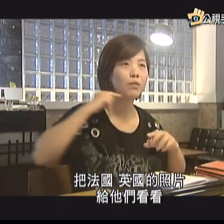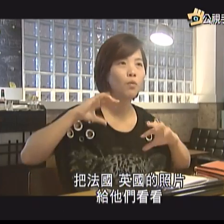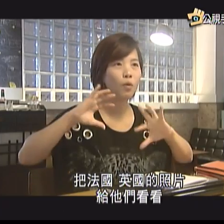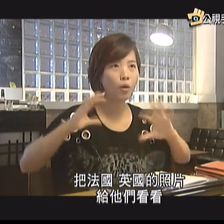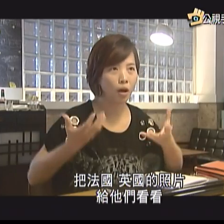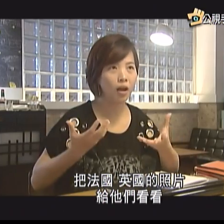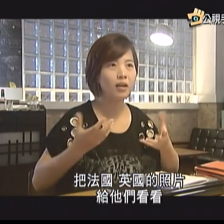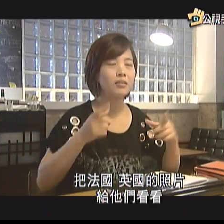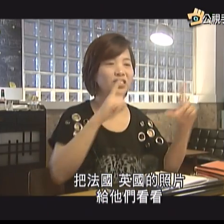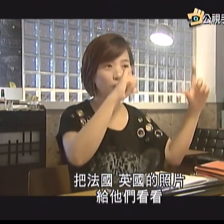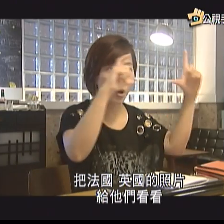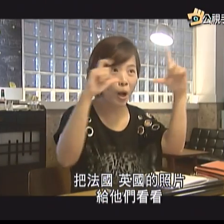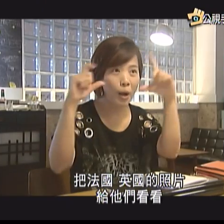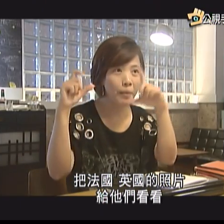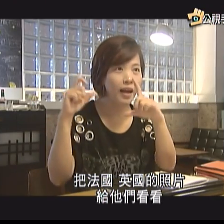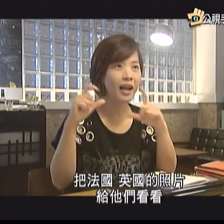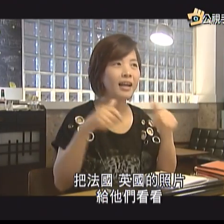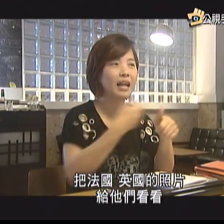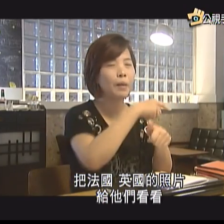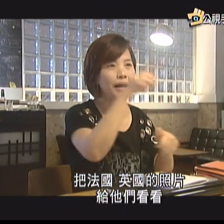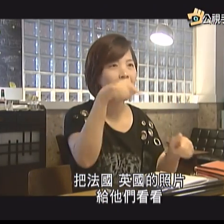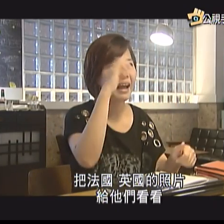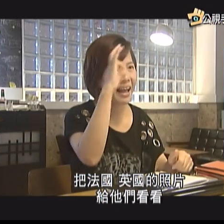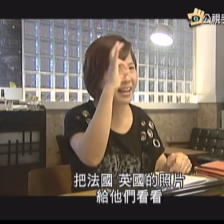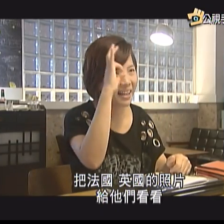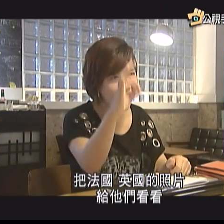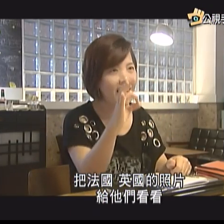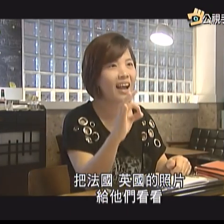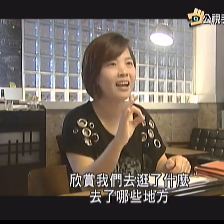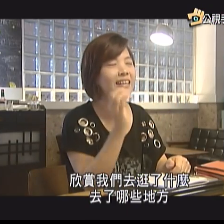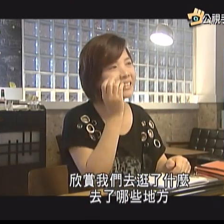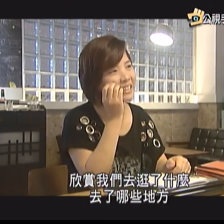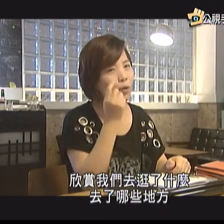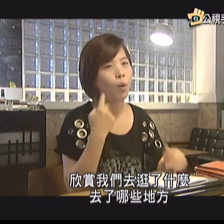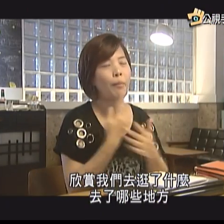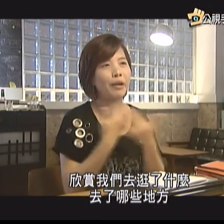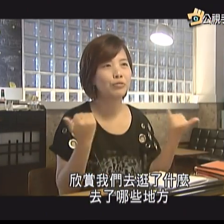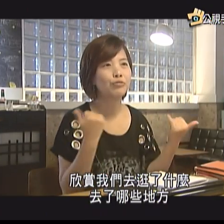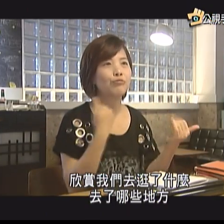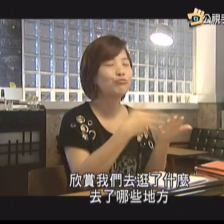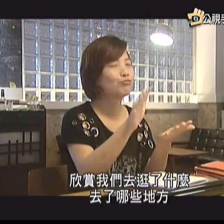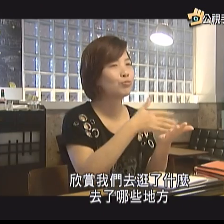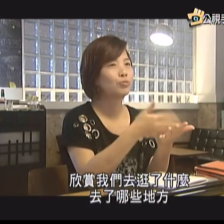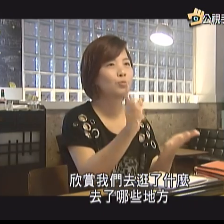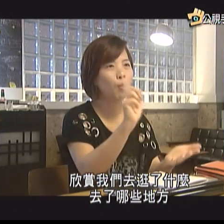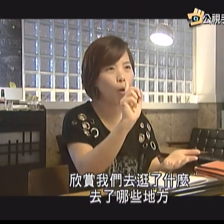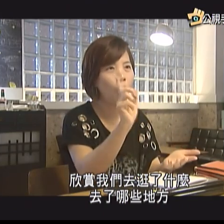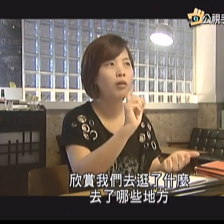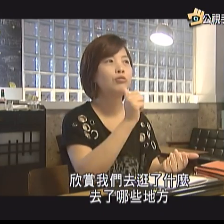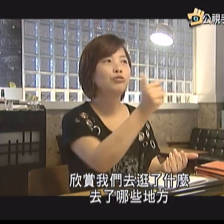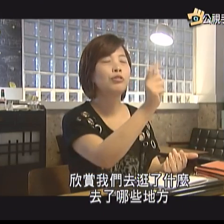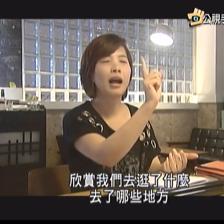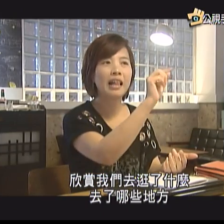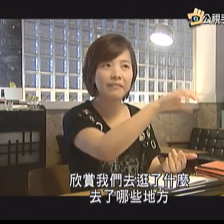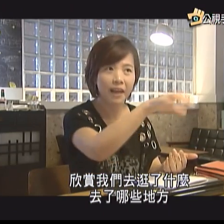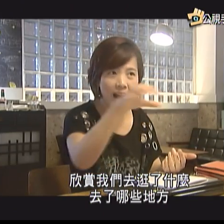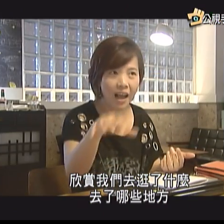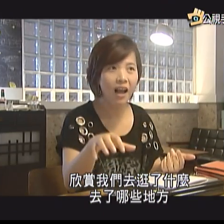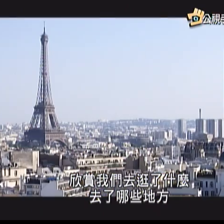国英国的照片给他们看看，欣赏我们去逛了什么，去了哪些地方。